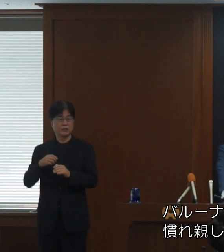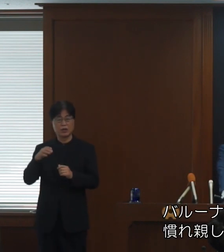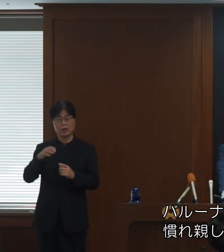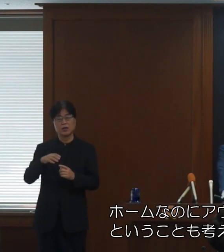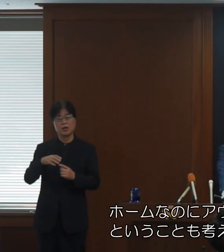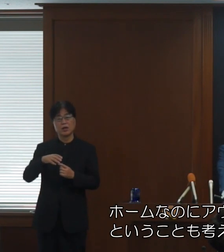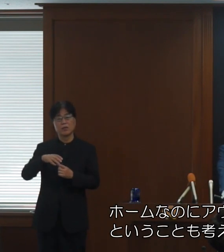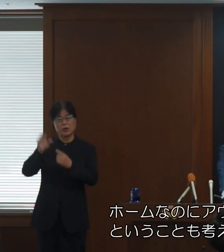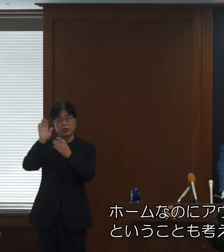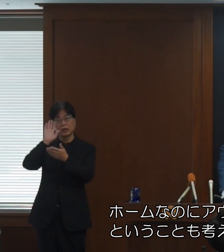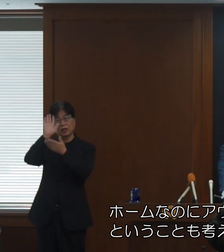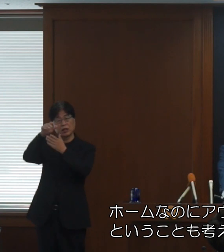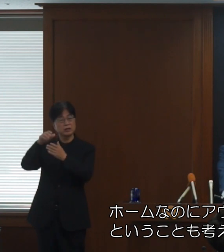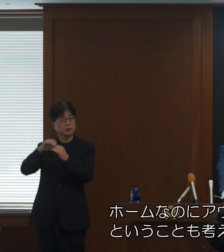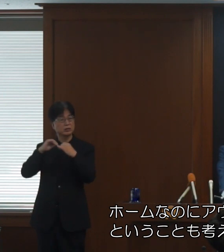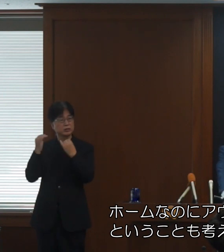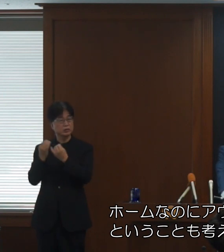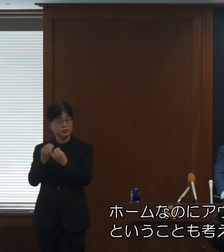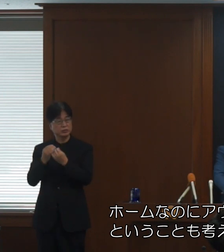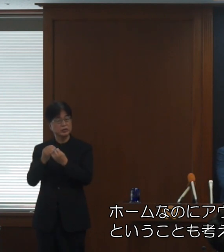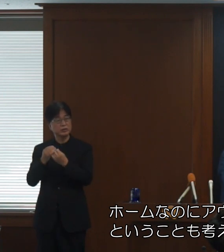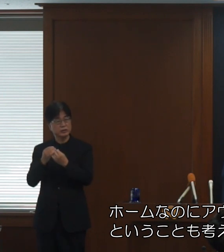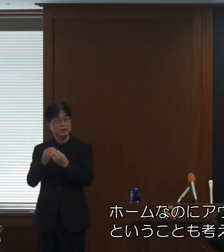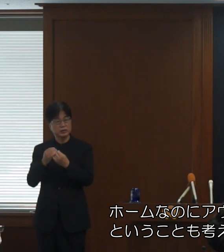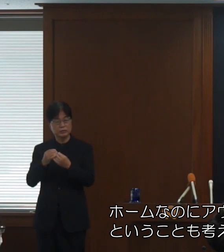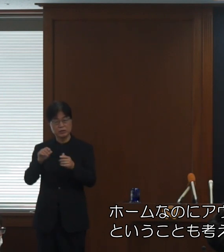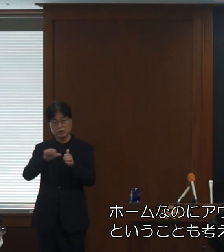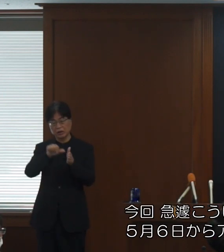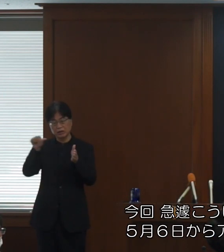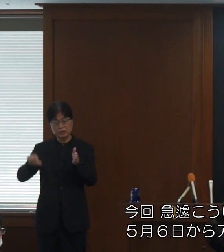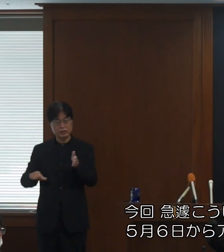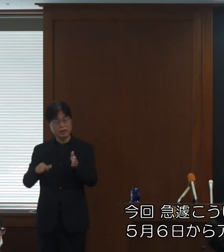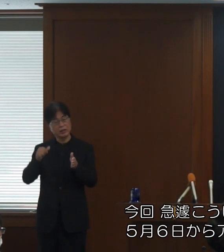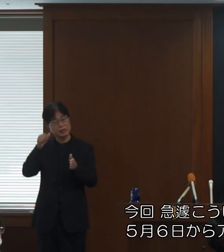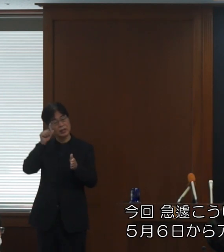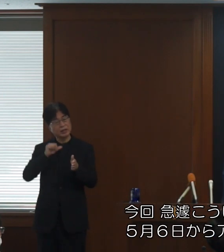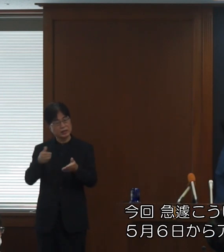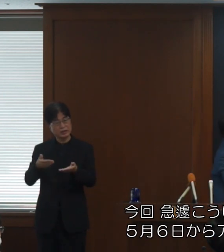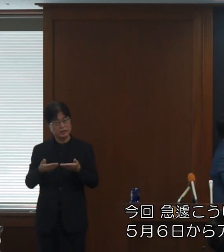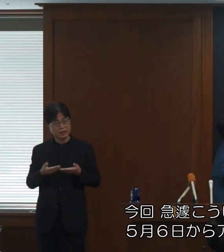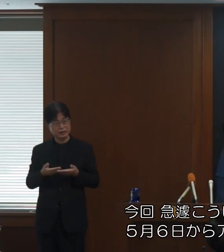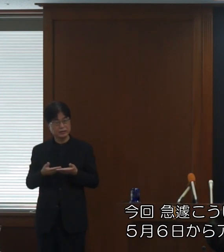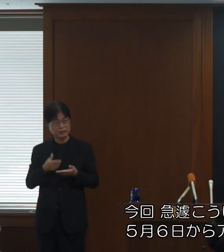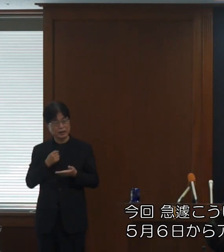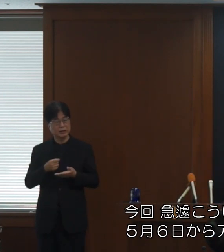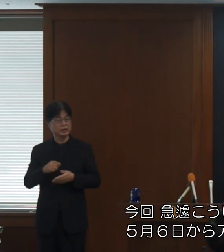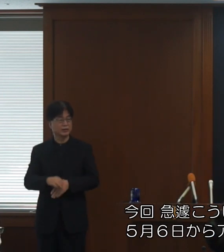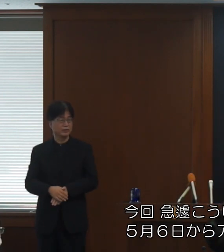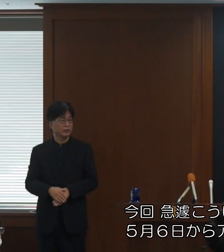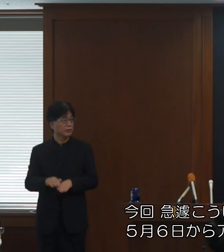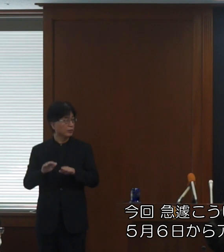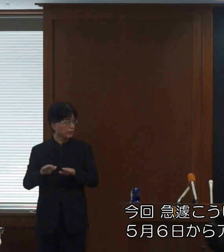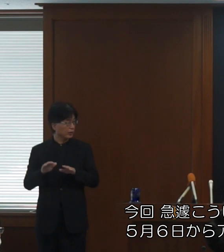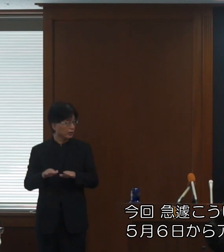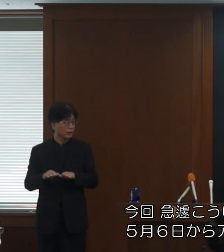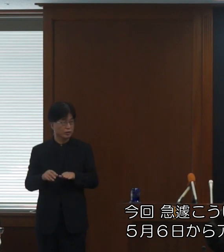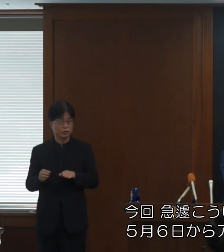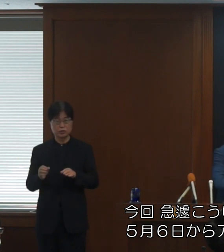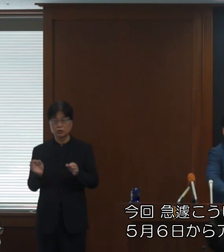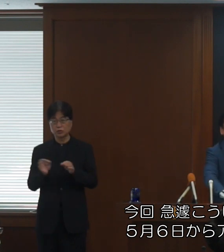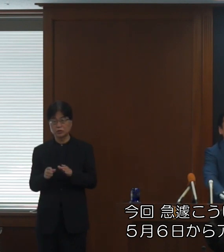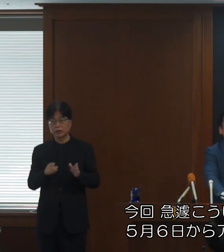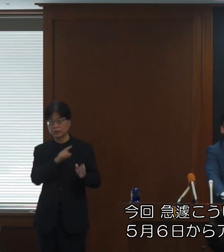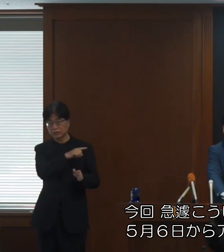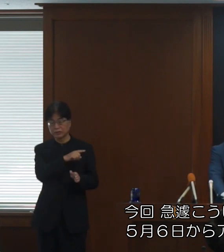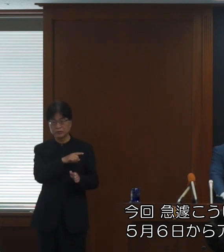慣れ親しんでいただくとホームなのに困るのでということも考えて今回急遽こういう形にして5月